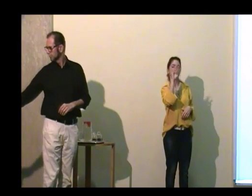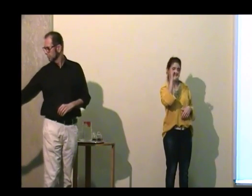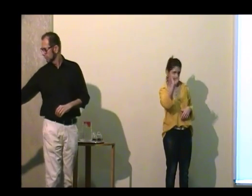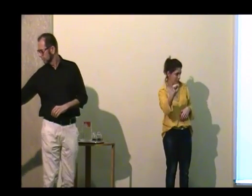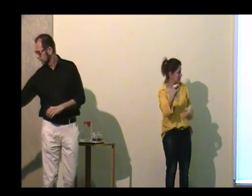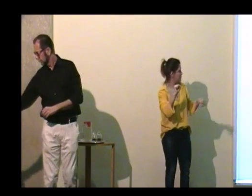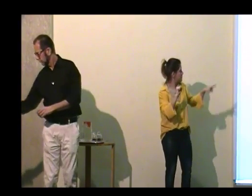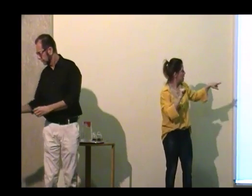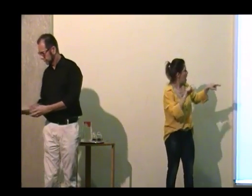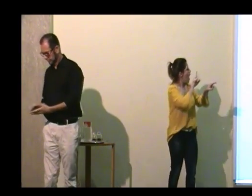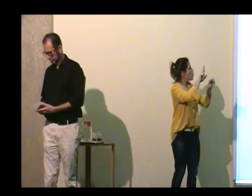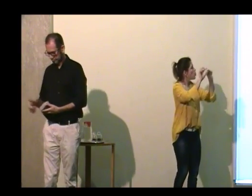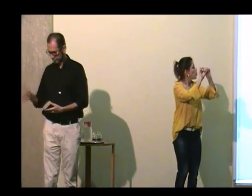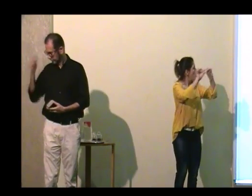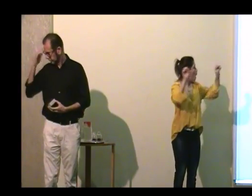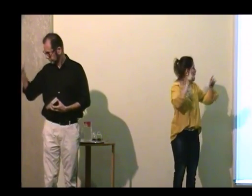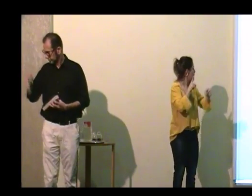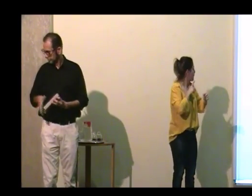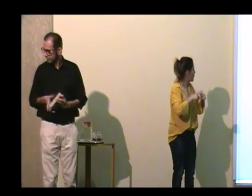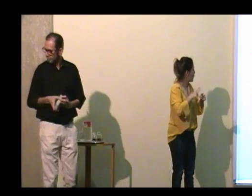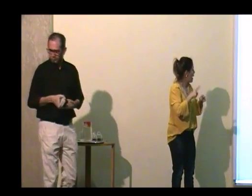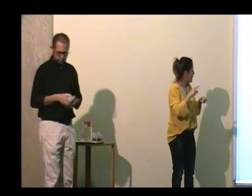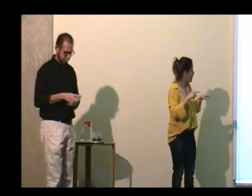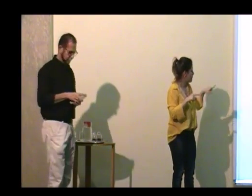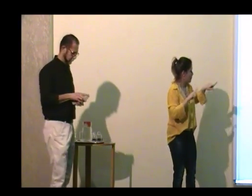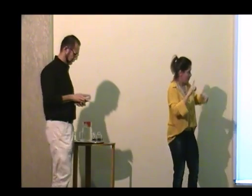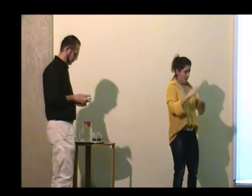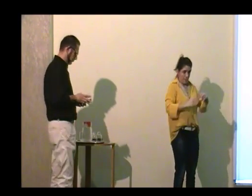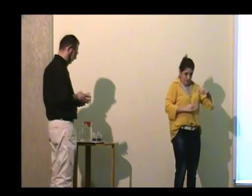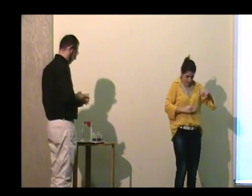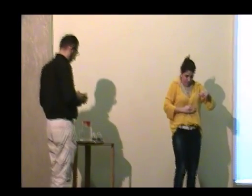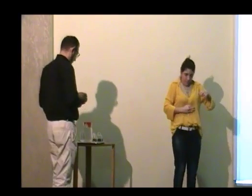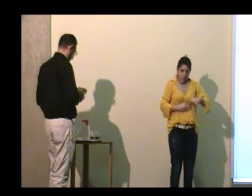O nome diabetes mellitus